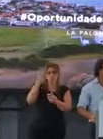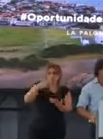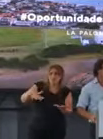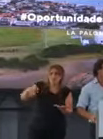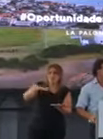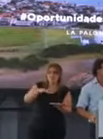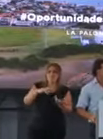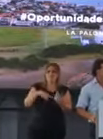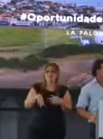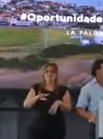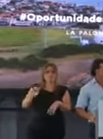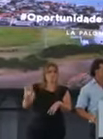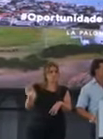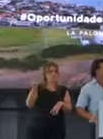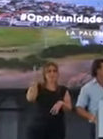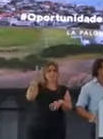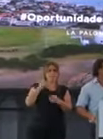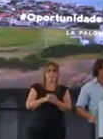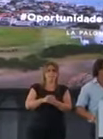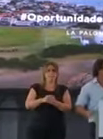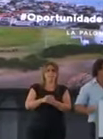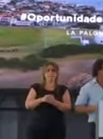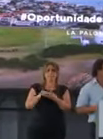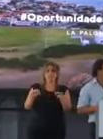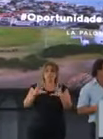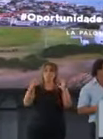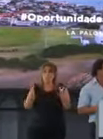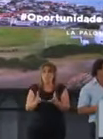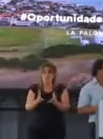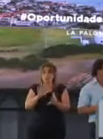De punta. Nos llaman en el mundo.